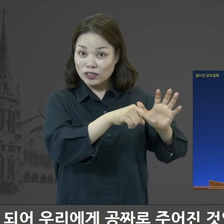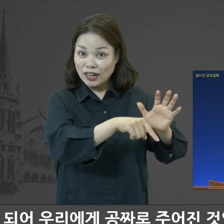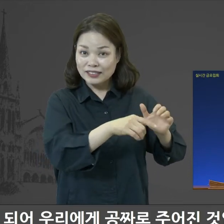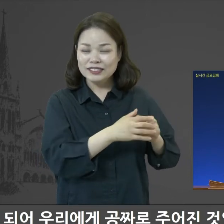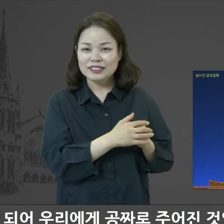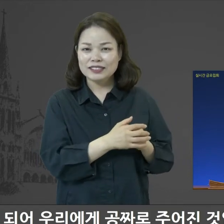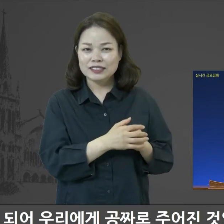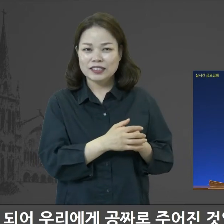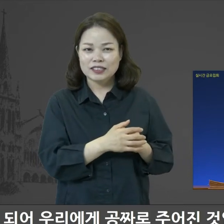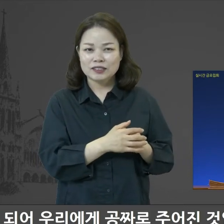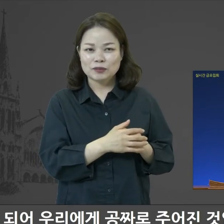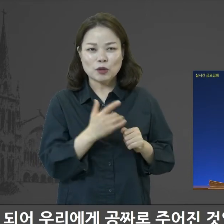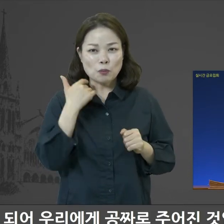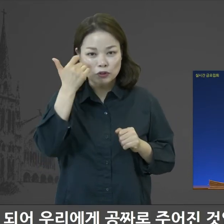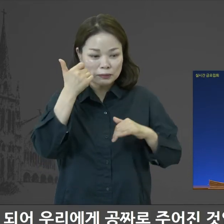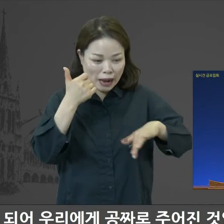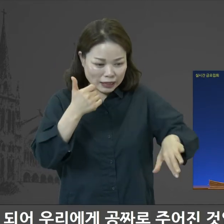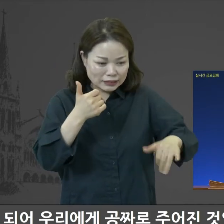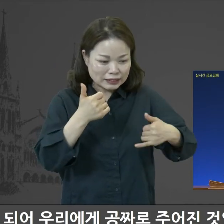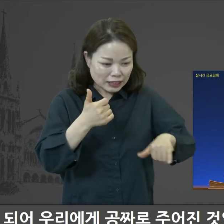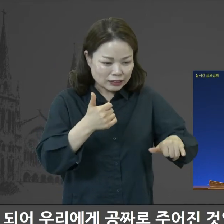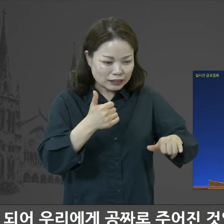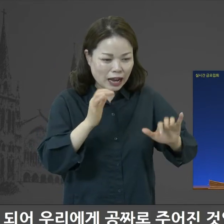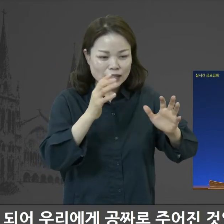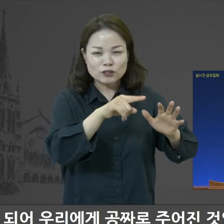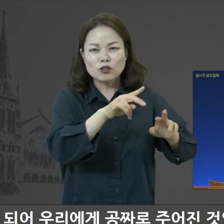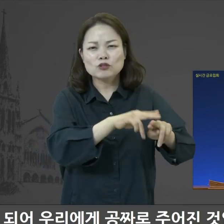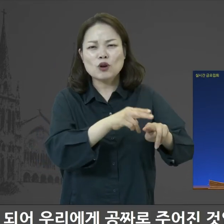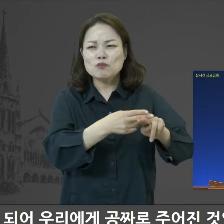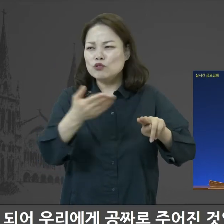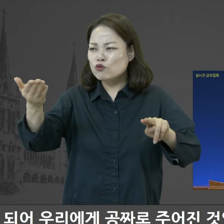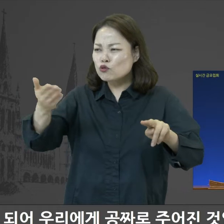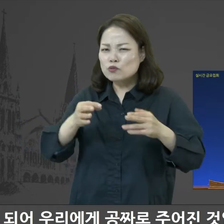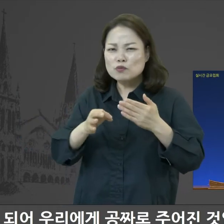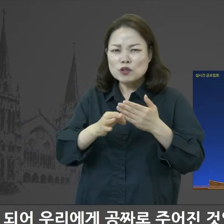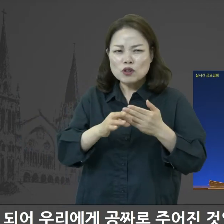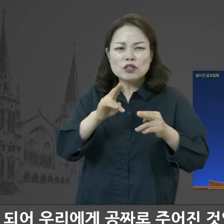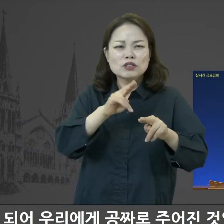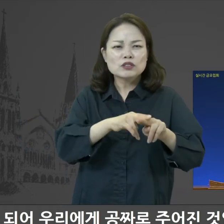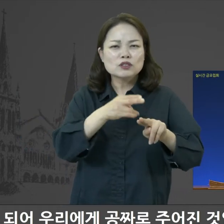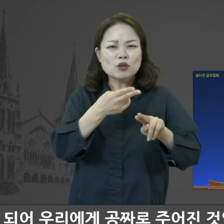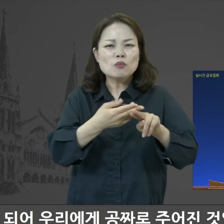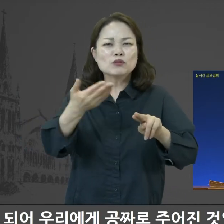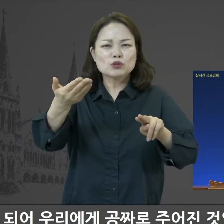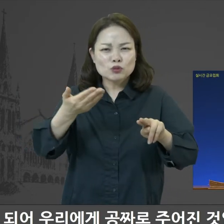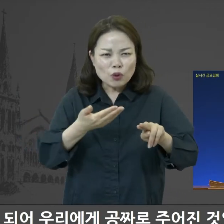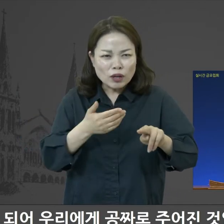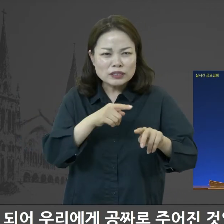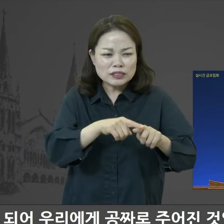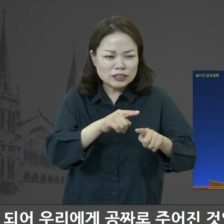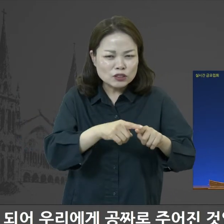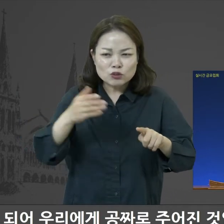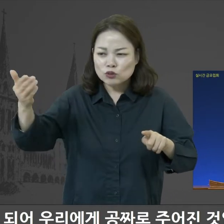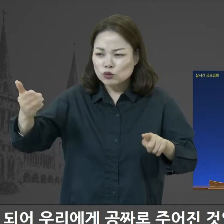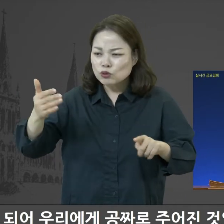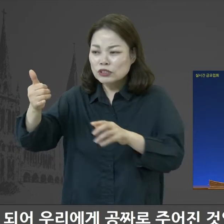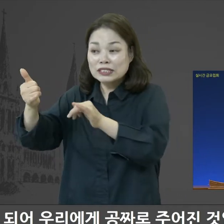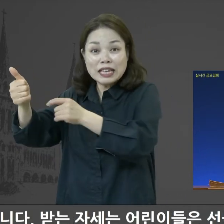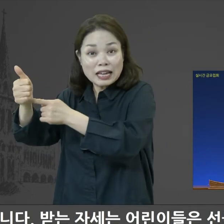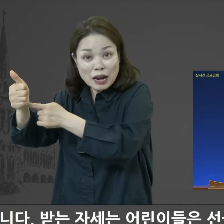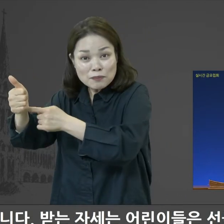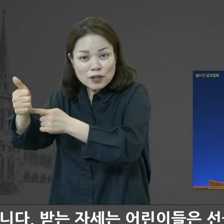아이들은 저희 아이들도 그랬지만 선물을 주면 선물 자체를 좋아하지, 그거를 준